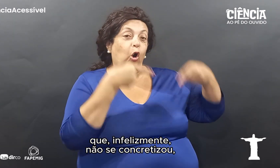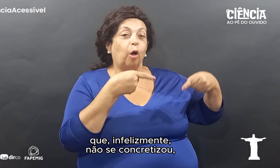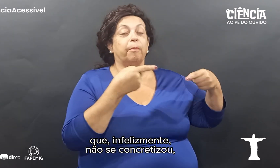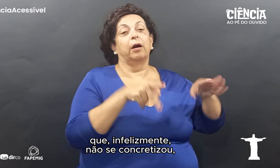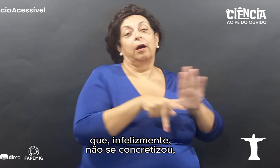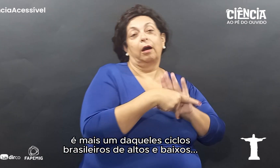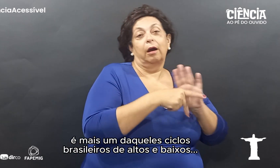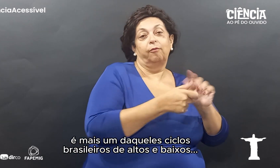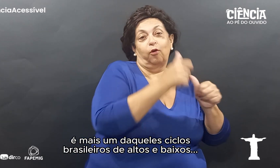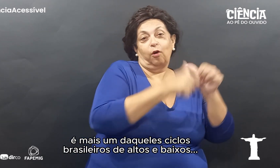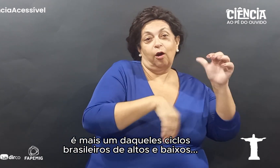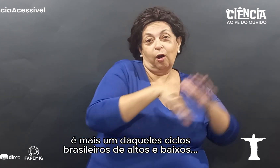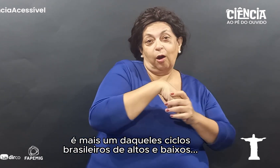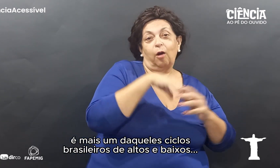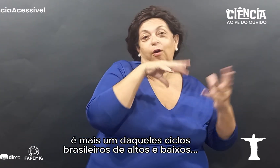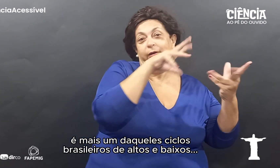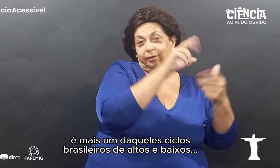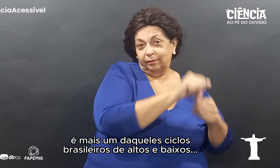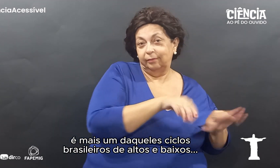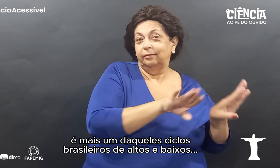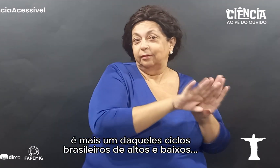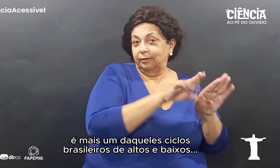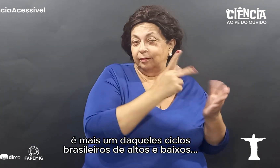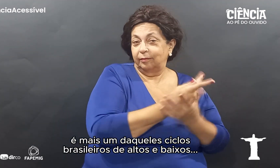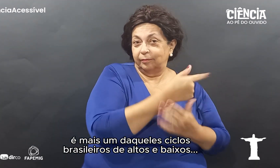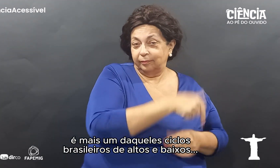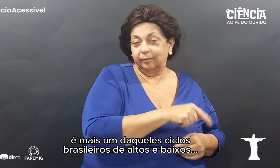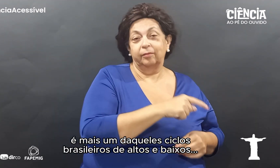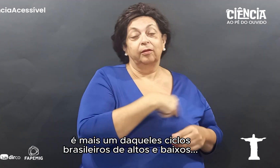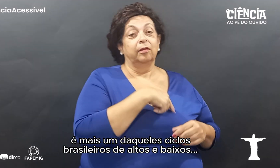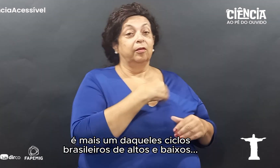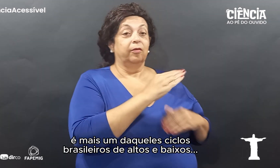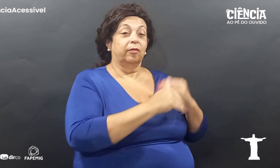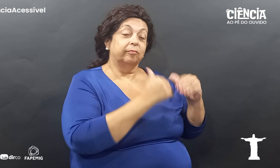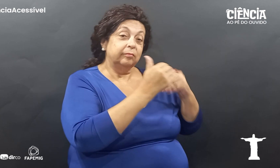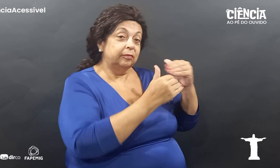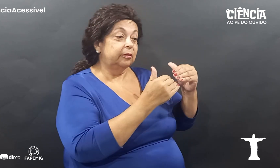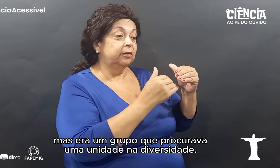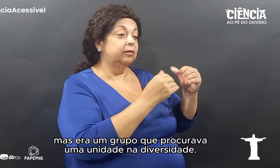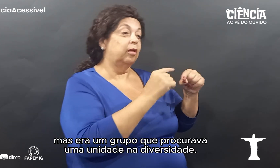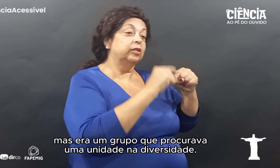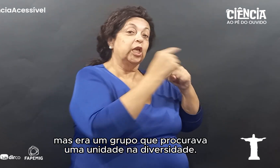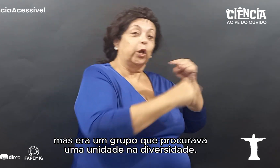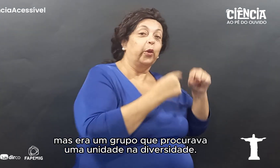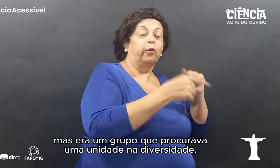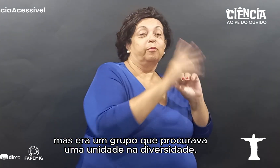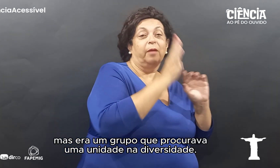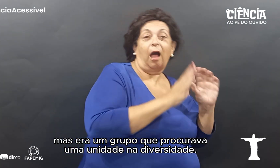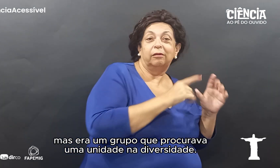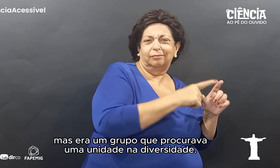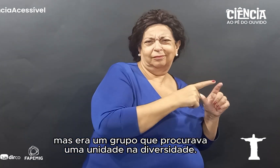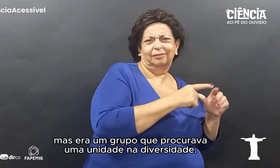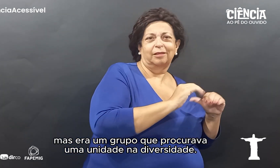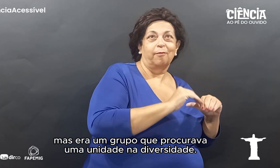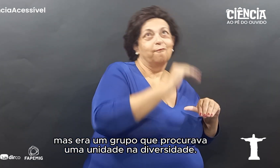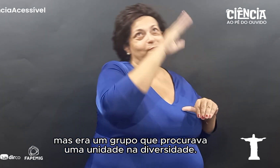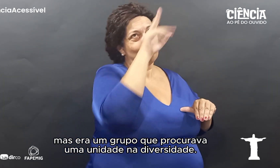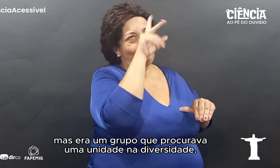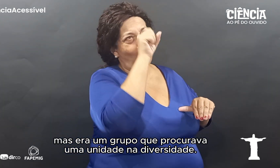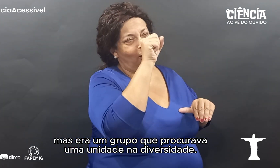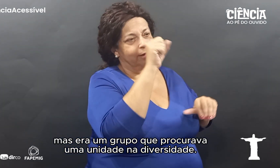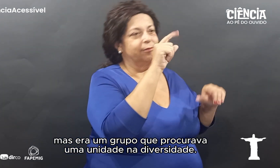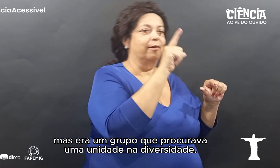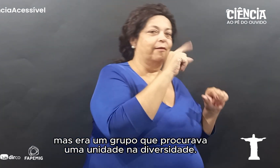não se concretizou, é mais um daqueles ciclos brasileiros de altos e baixos, mas era um grupo que procurava